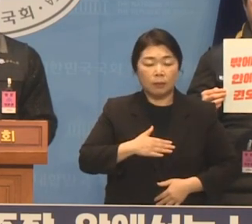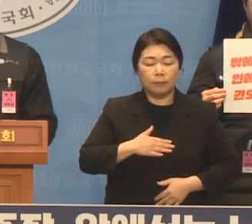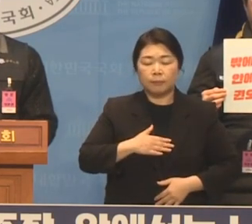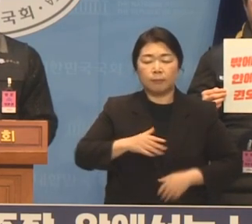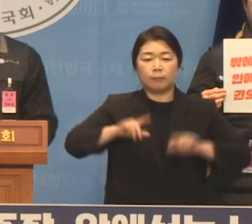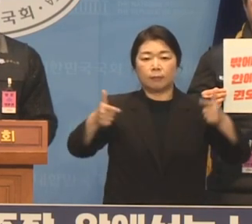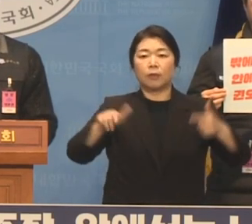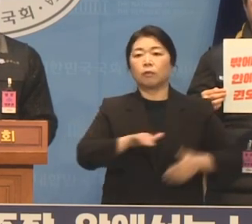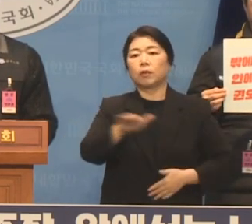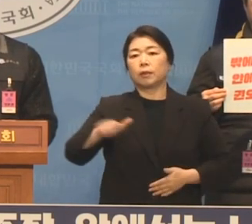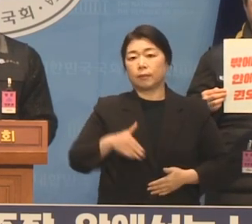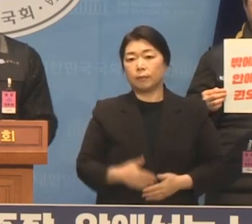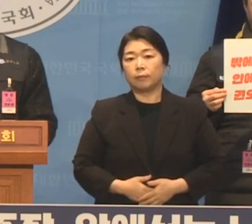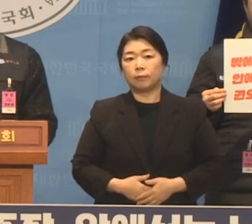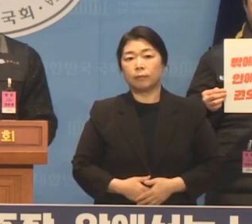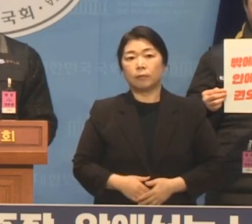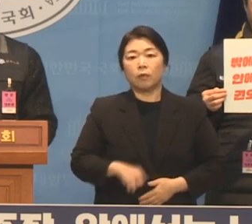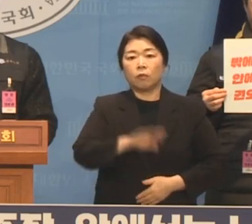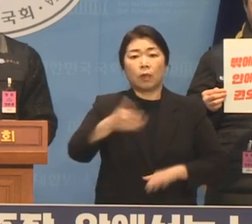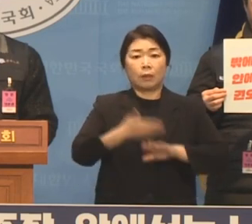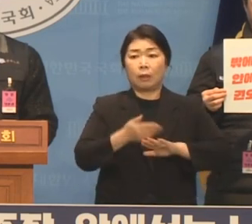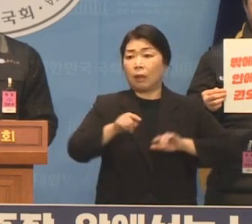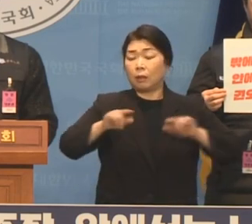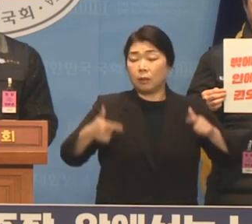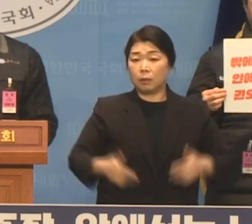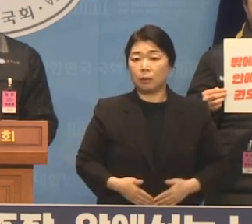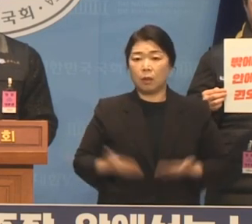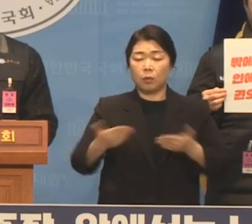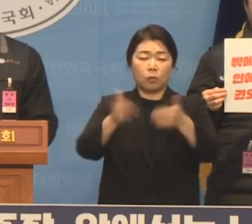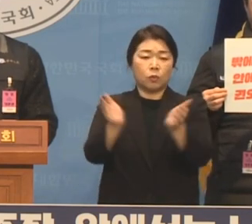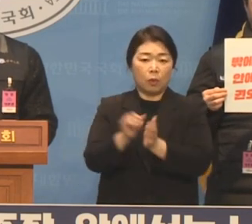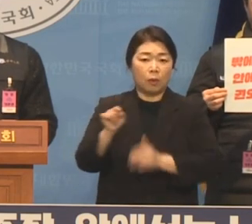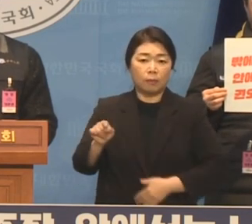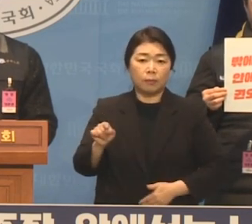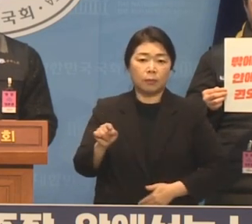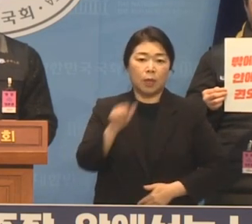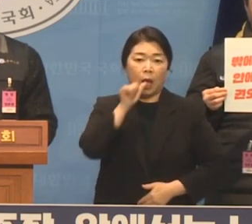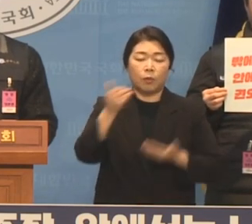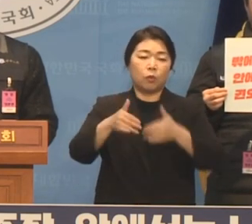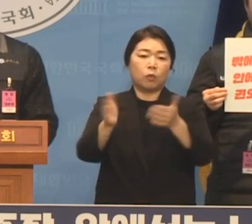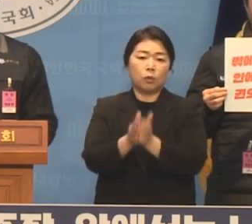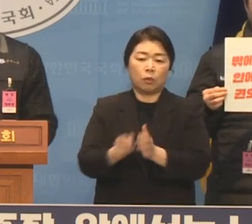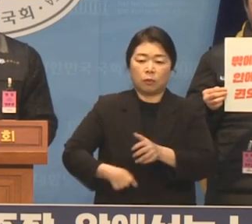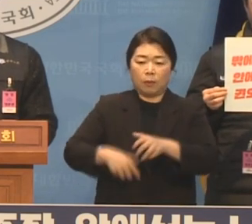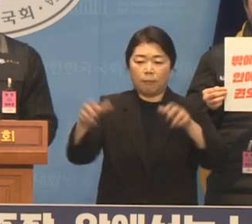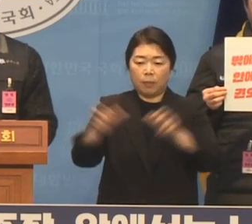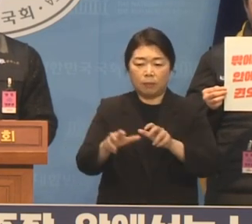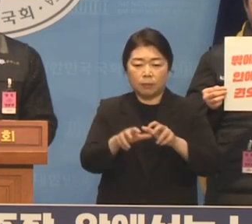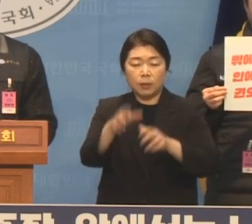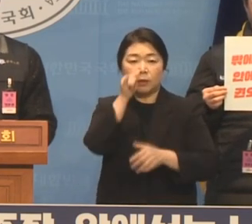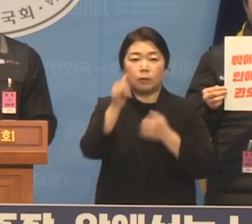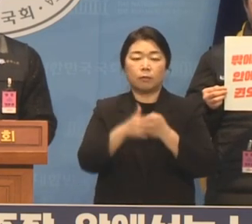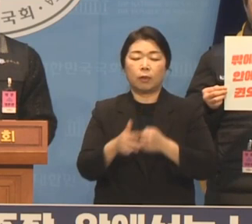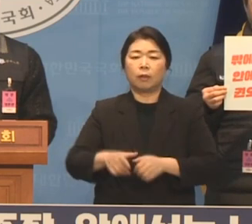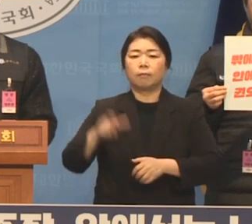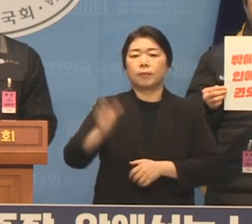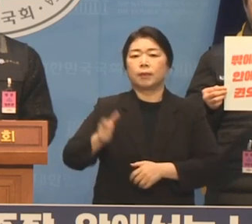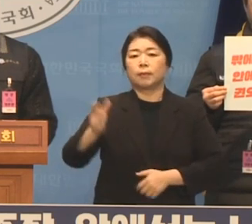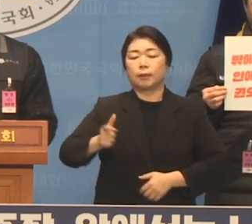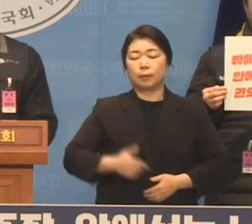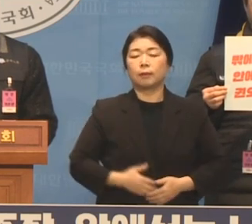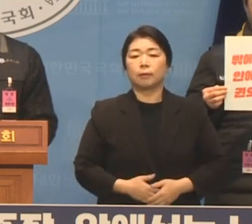없습니다. 우리가 별나서가 아닙니다. 노동조합으로 금속노조로 뭉쳐있기 때문에 까딱